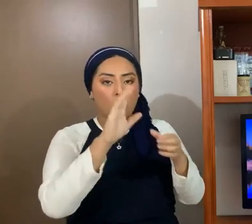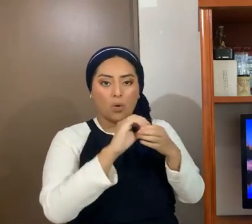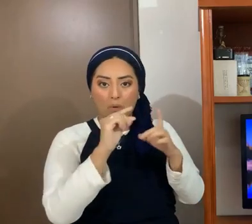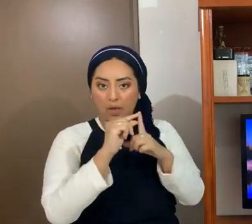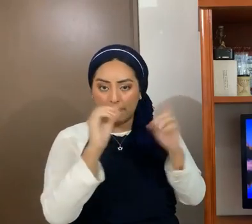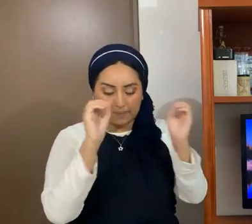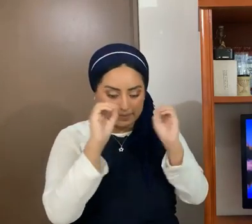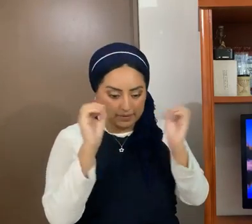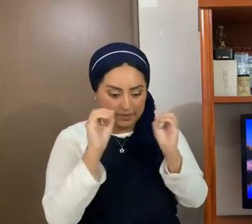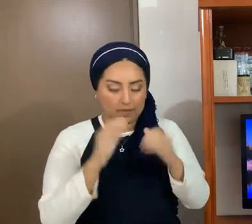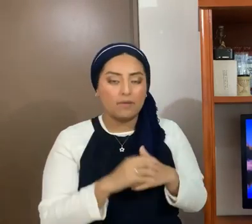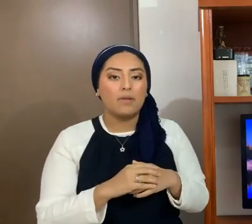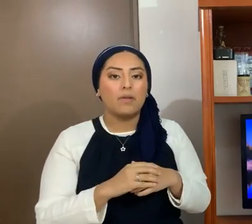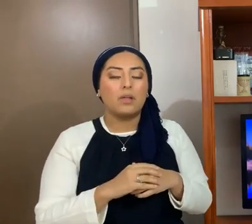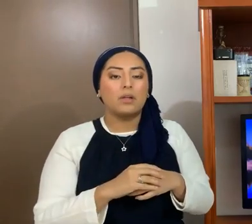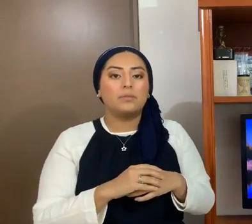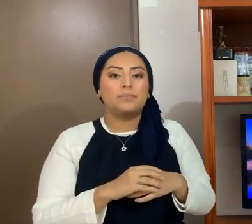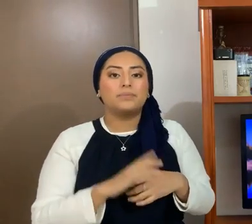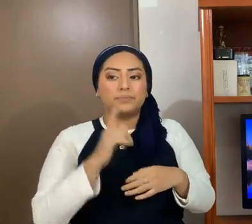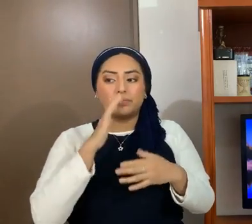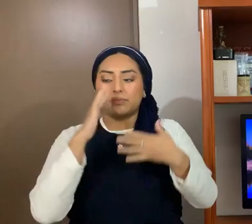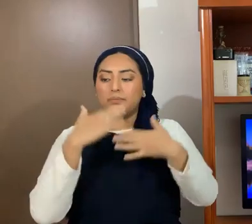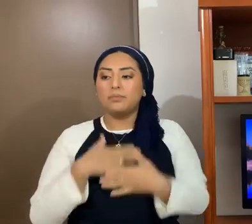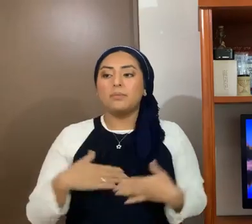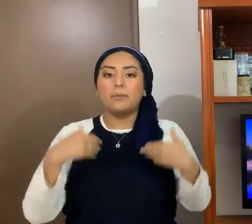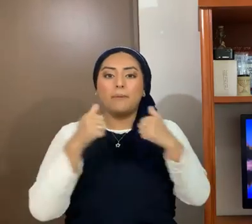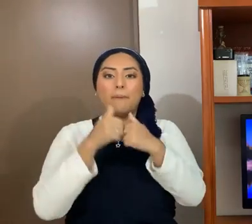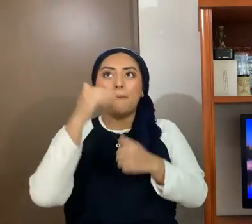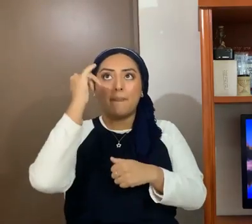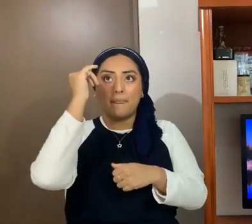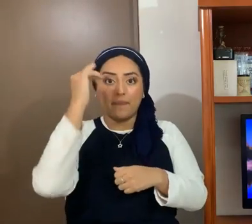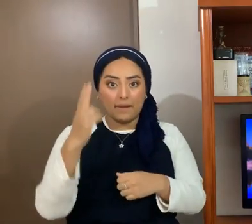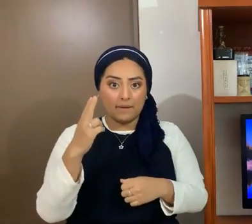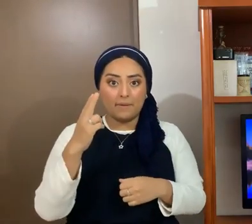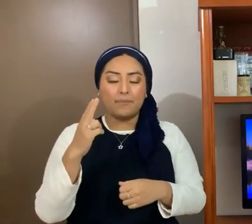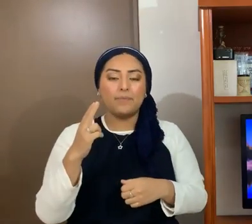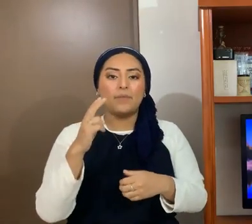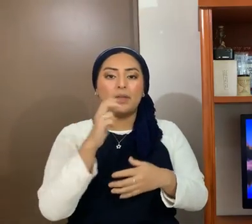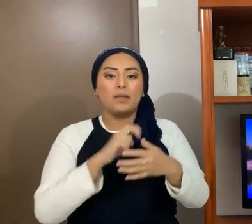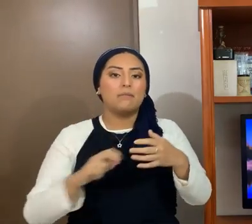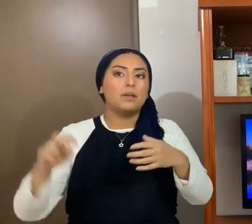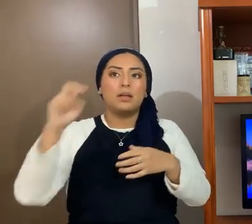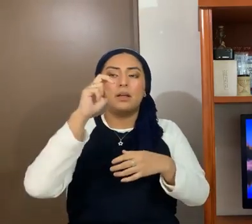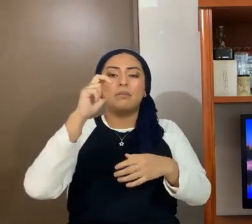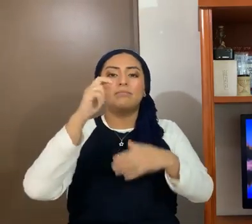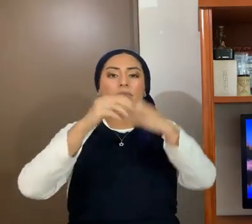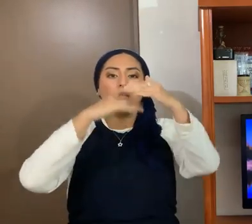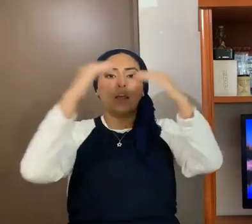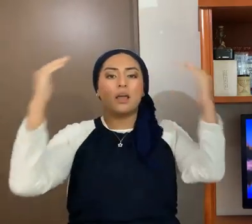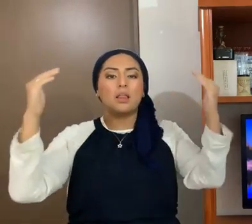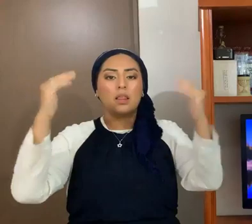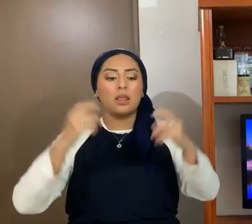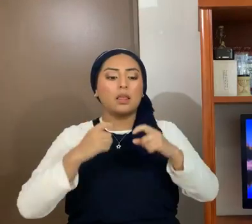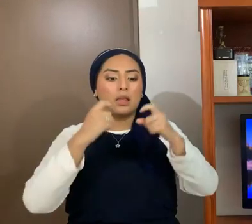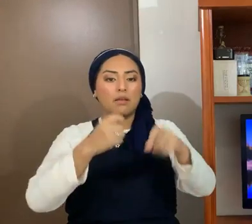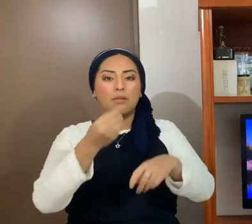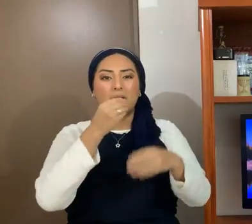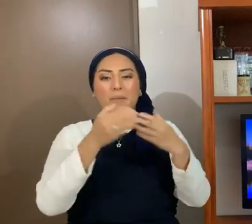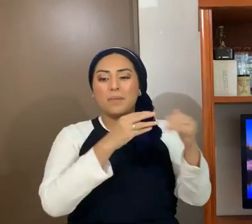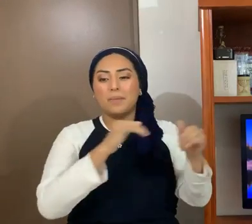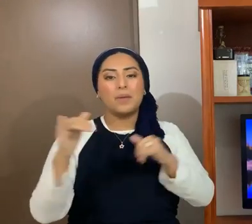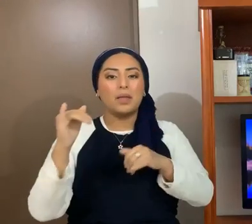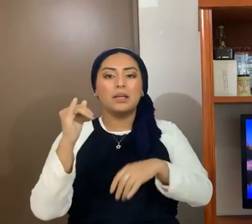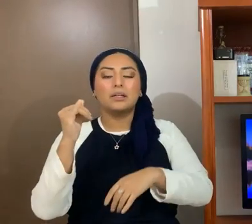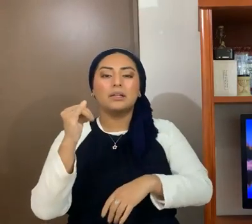propias palabras, entonces te deleitarás en Yahweh, y yo te haré subir sobre las alturas de la tierra, y te daré a comer la heredad de Jacob,